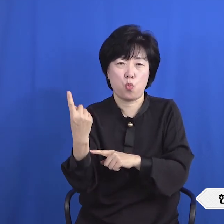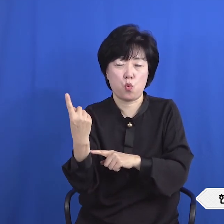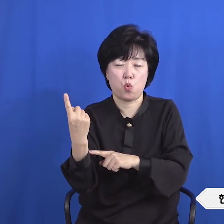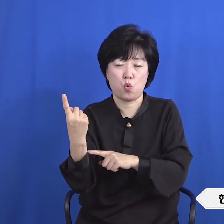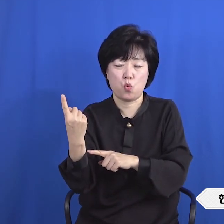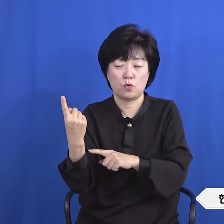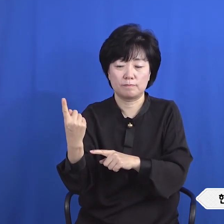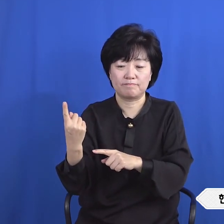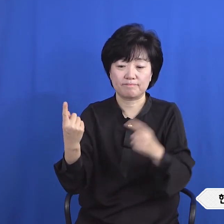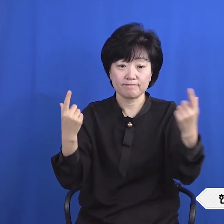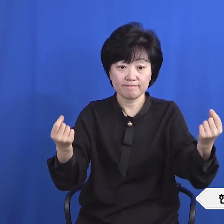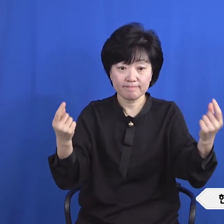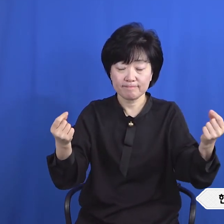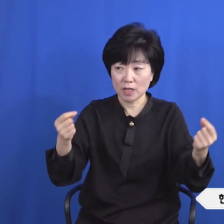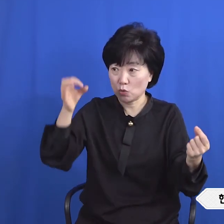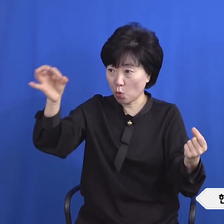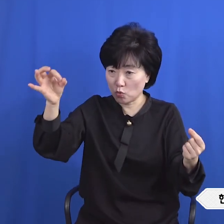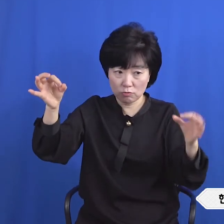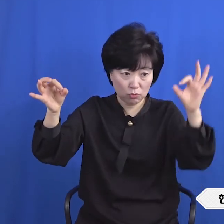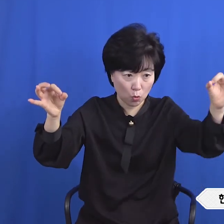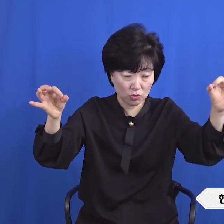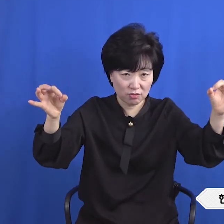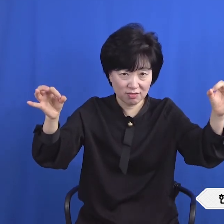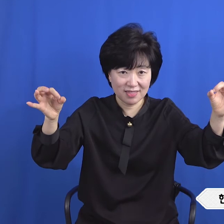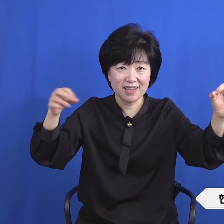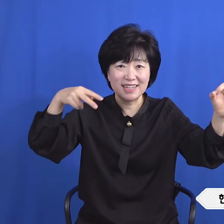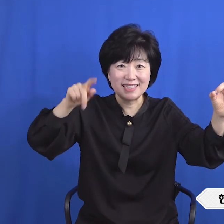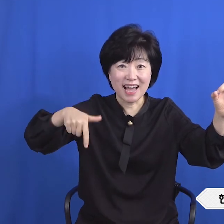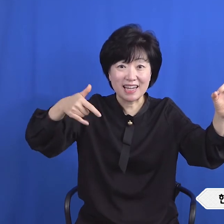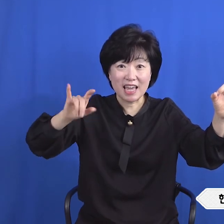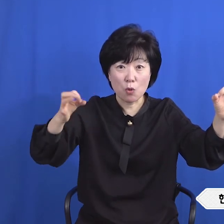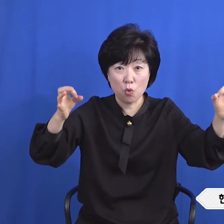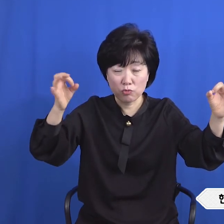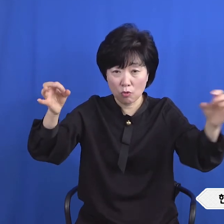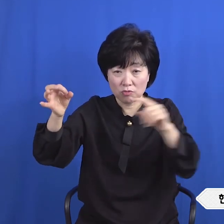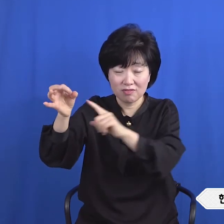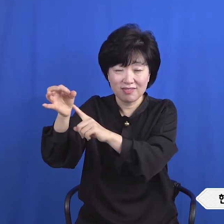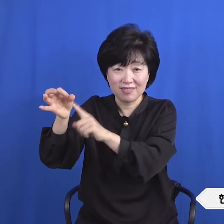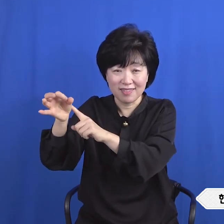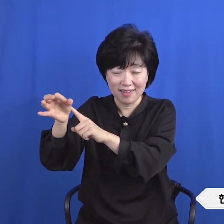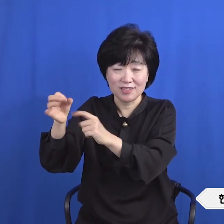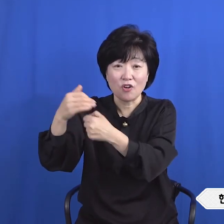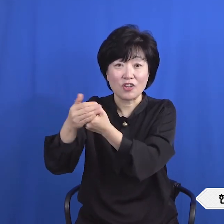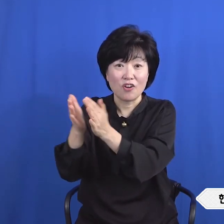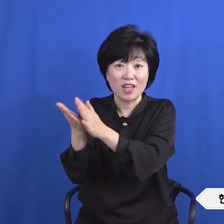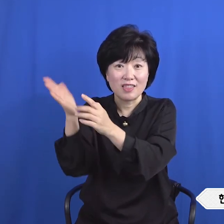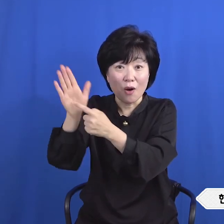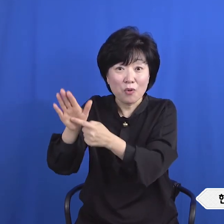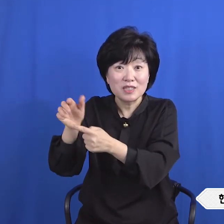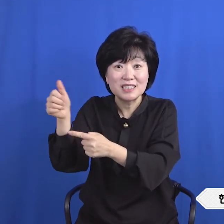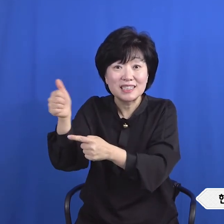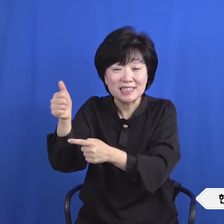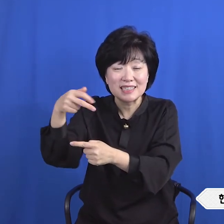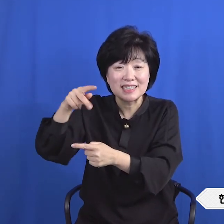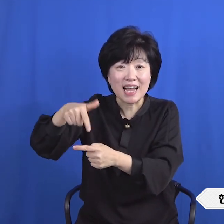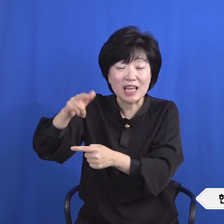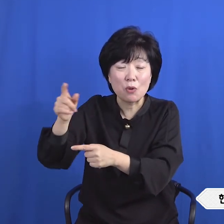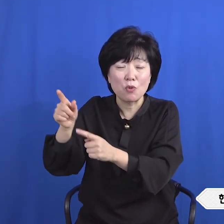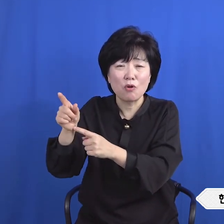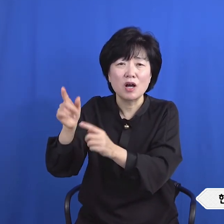섬겼던 것은 두 사람이 다 똑같습니다. 그런데 삭개오는 예수님을 만났습니다.